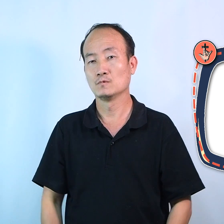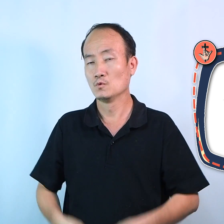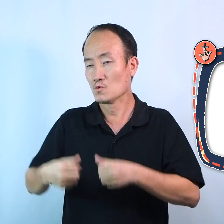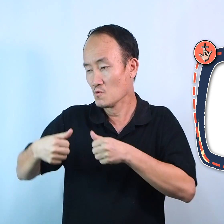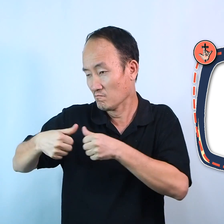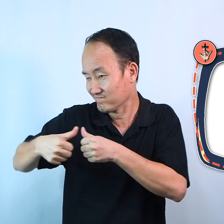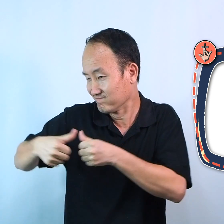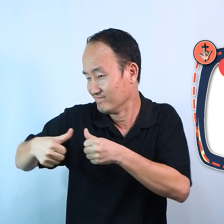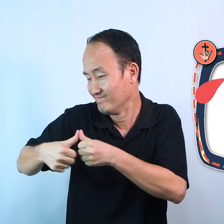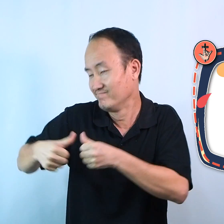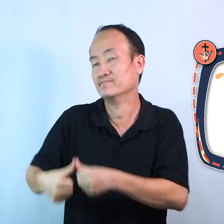กรธ